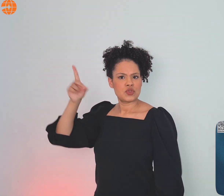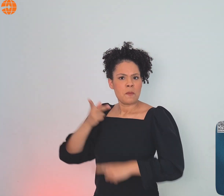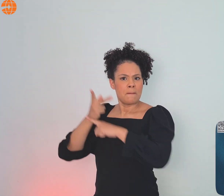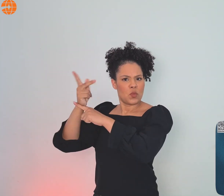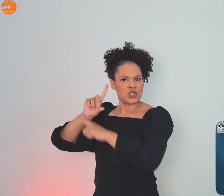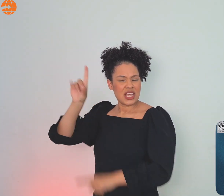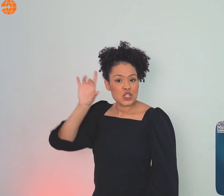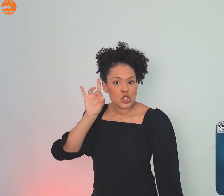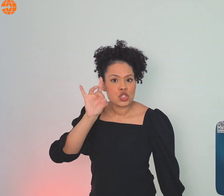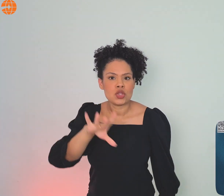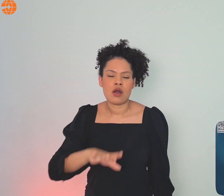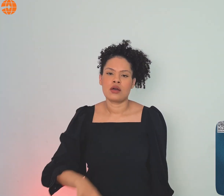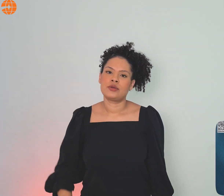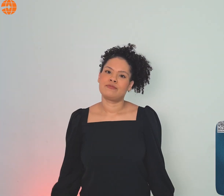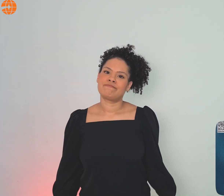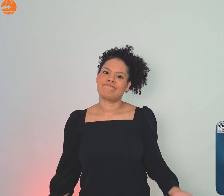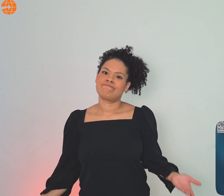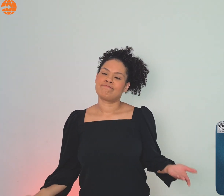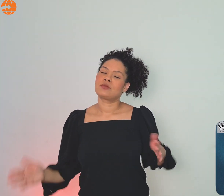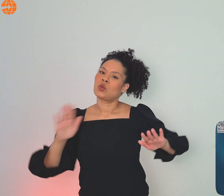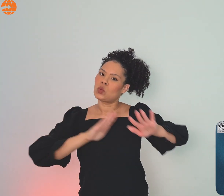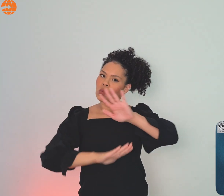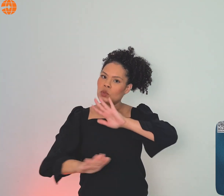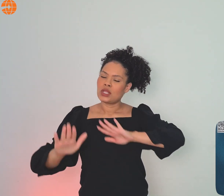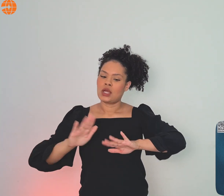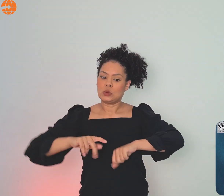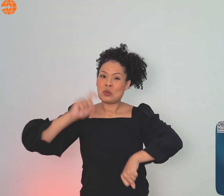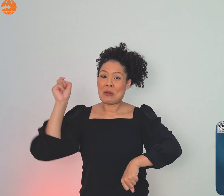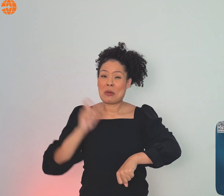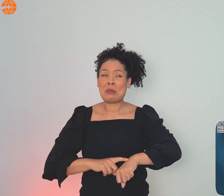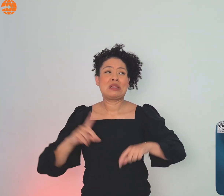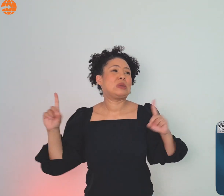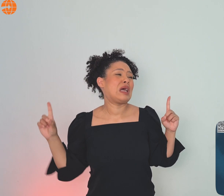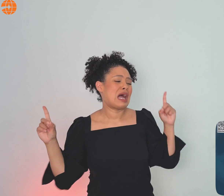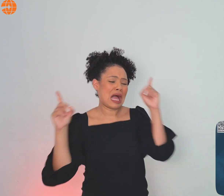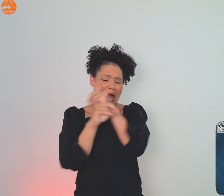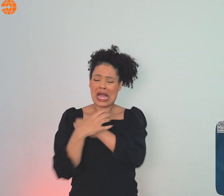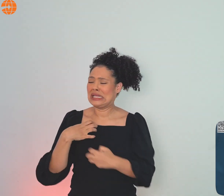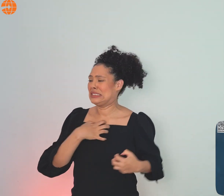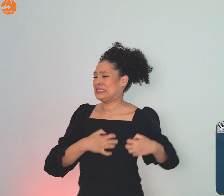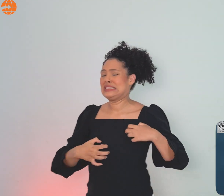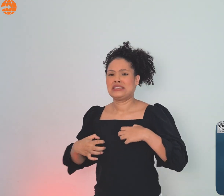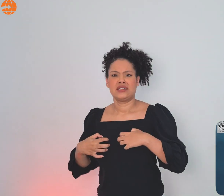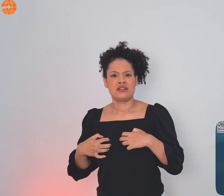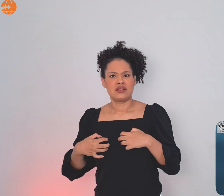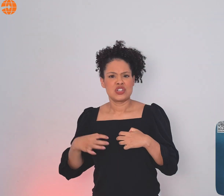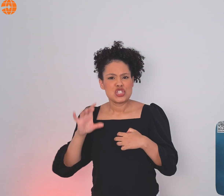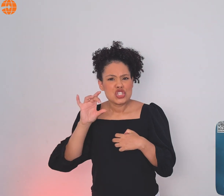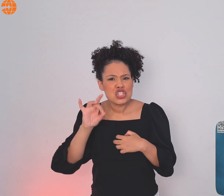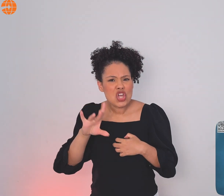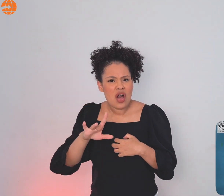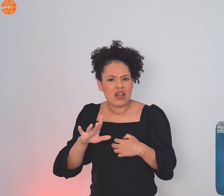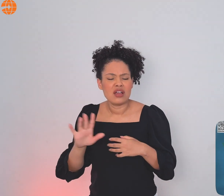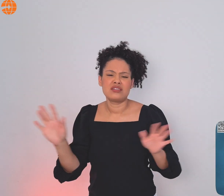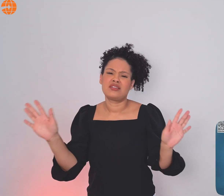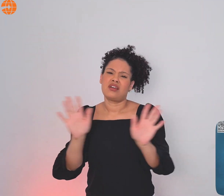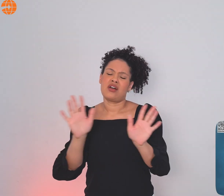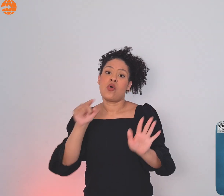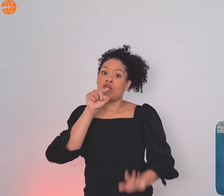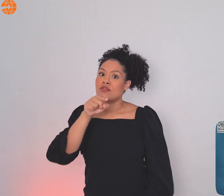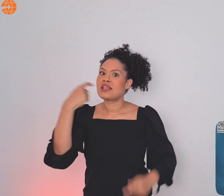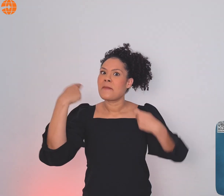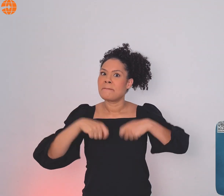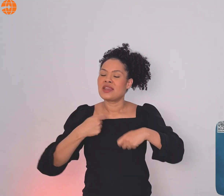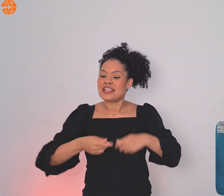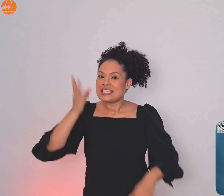Um momento desesperador te leve a procurar Deus. Ande com Deus, para quando um momento difícil chegar, você já esteja com